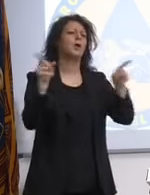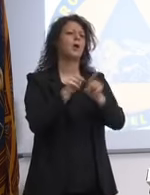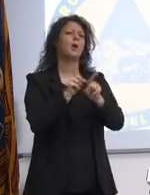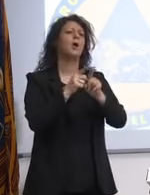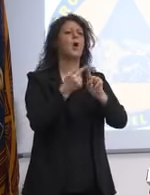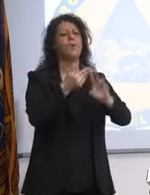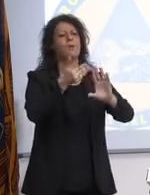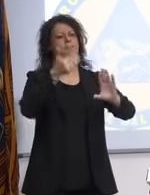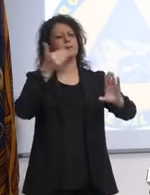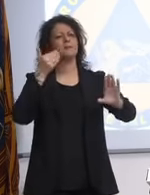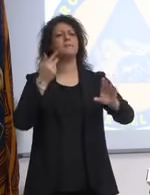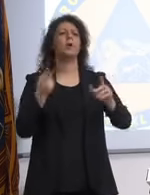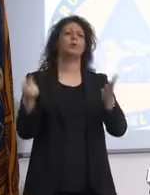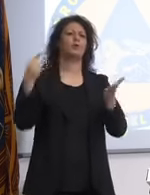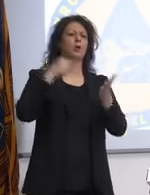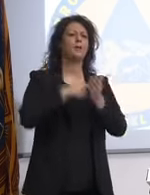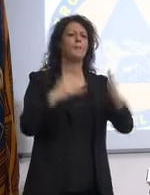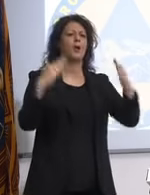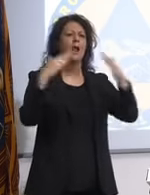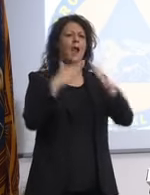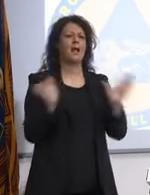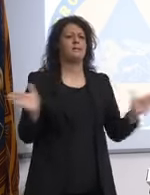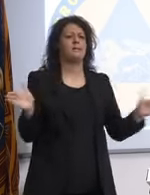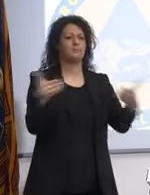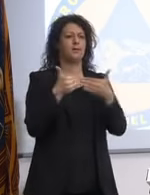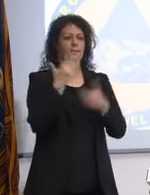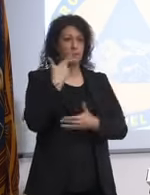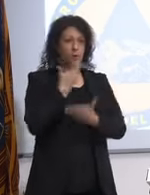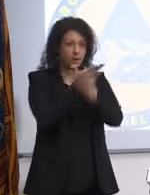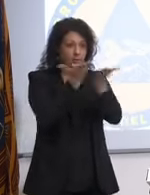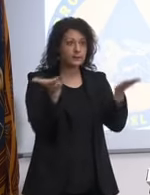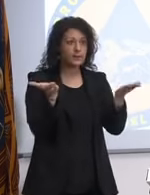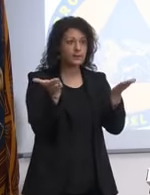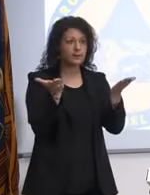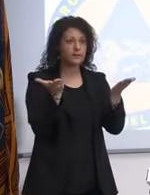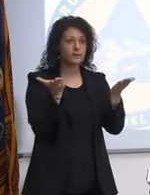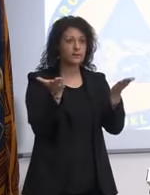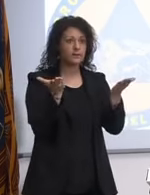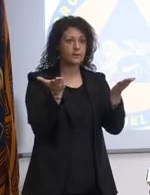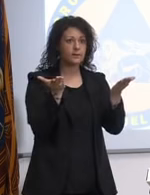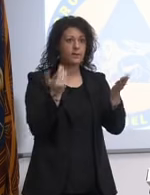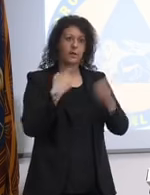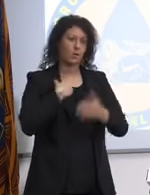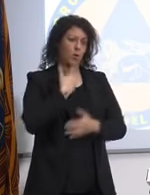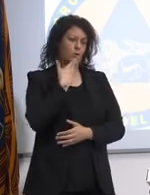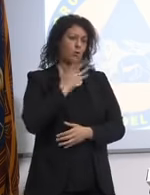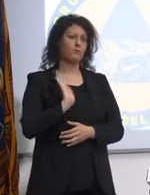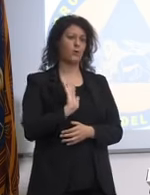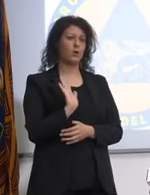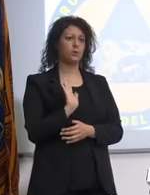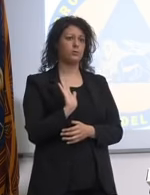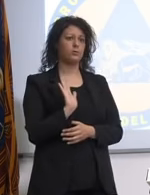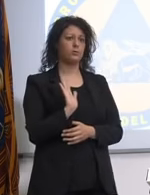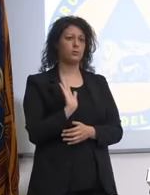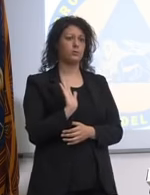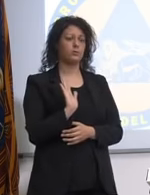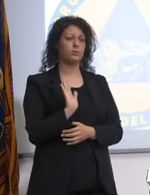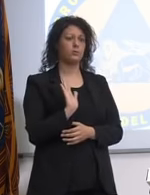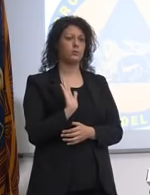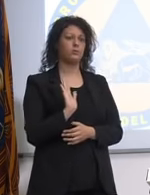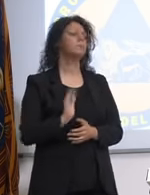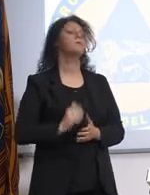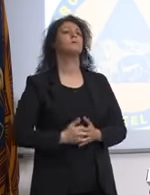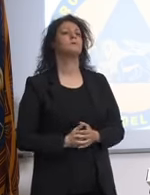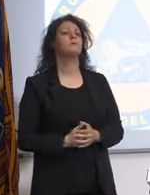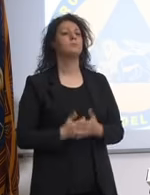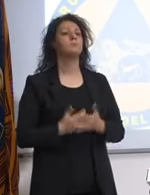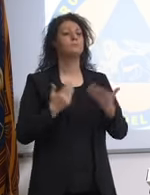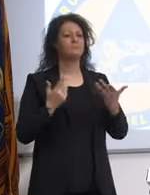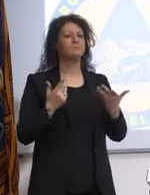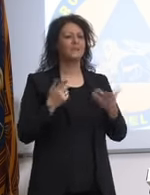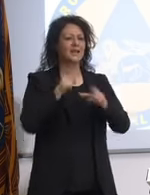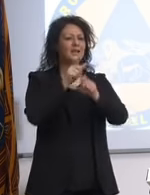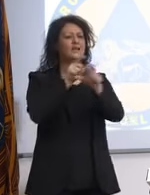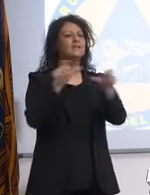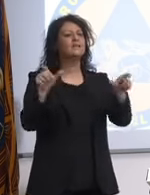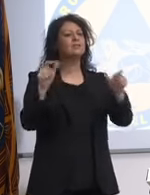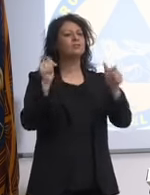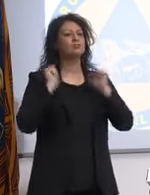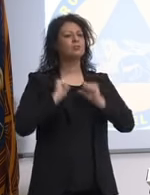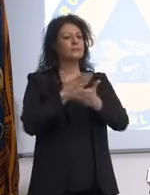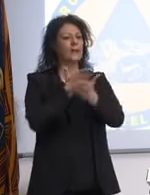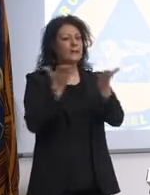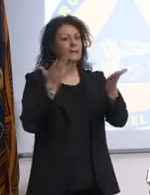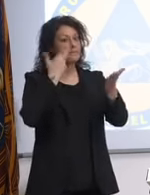chiuderci in casa col silicone. È questo che vogliamo? Io decisamente no, non ho incontrato nessun cittadino che mi dice che vuol tornare